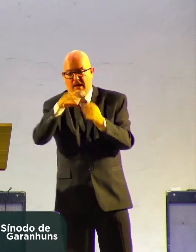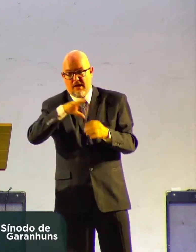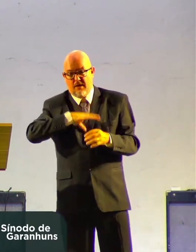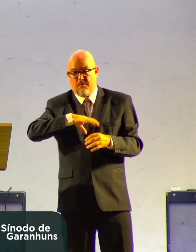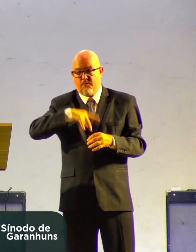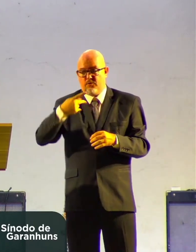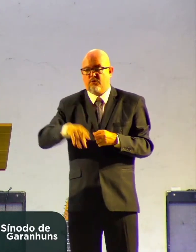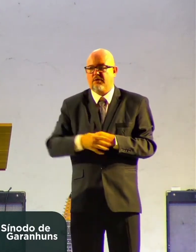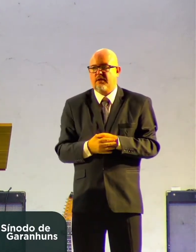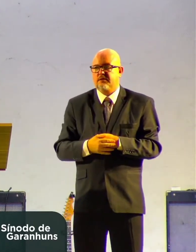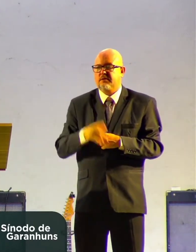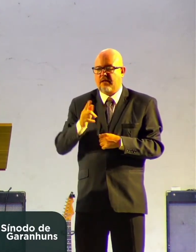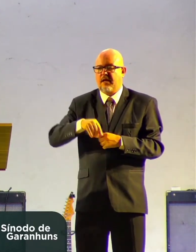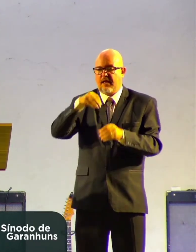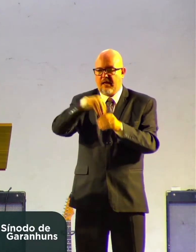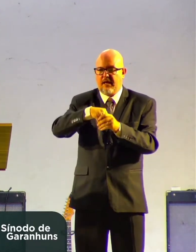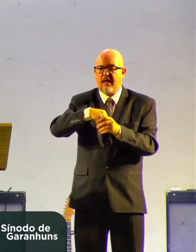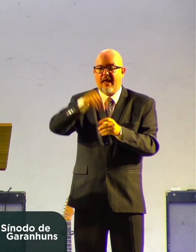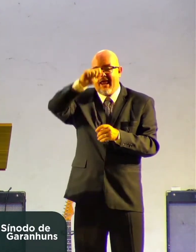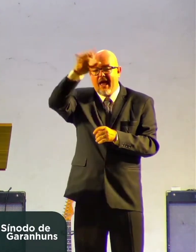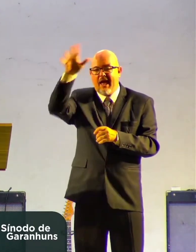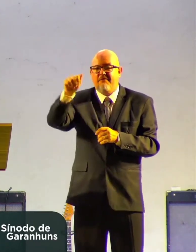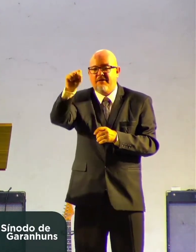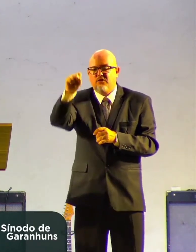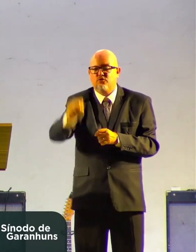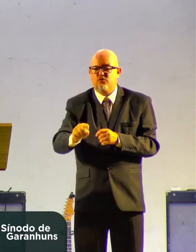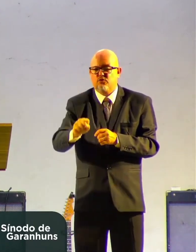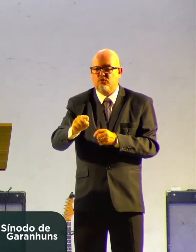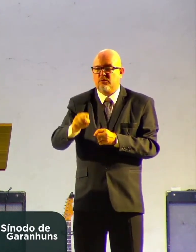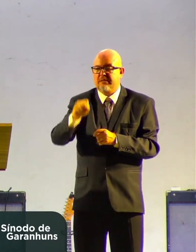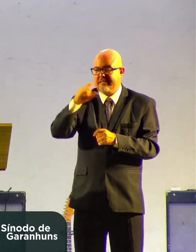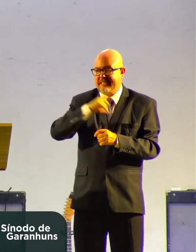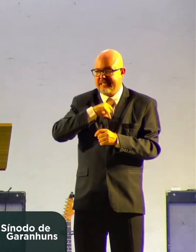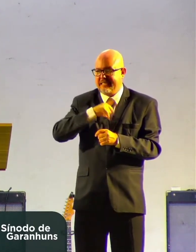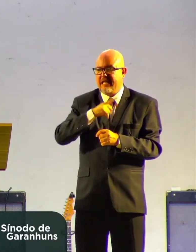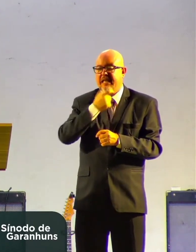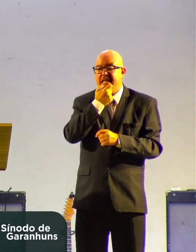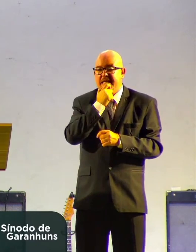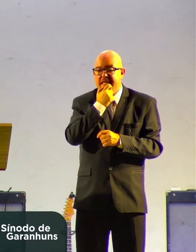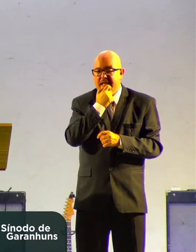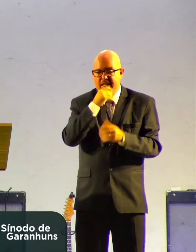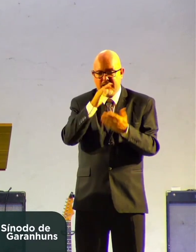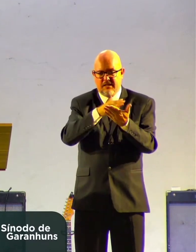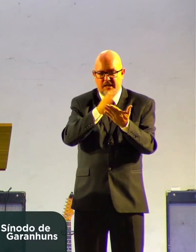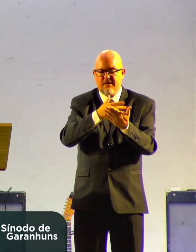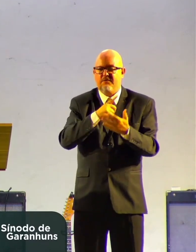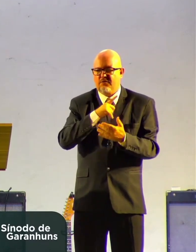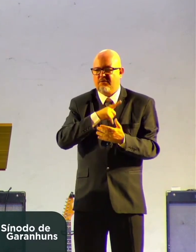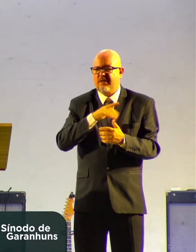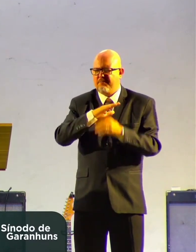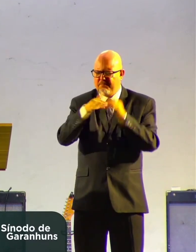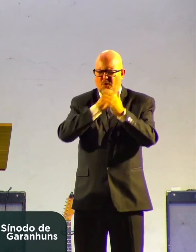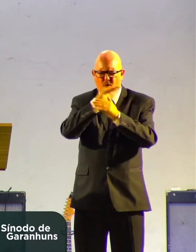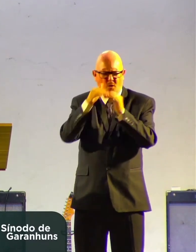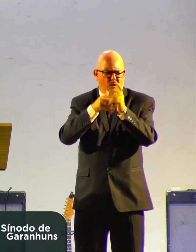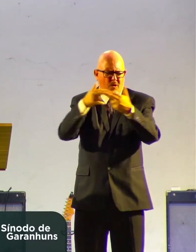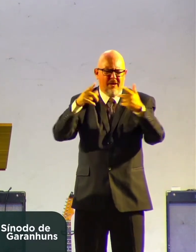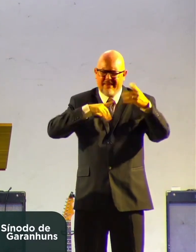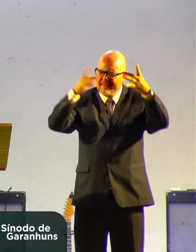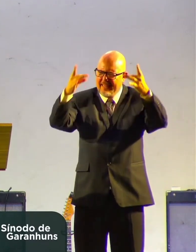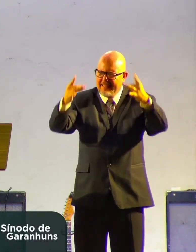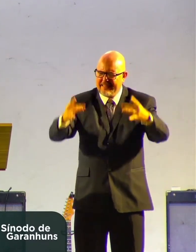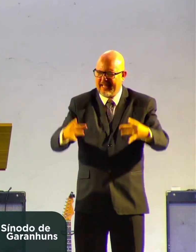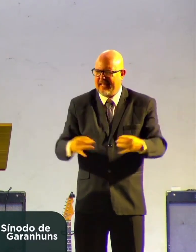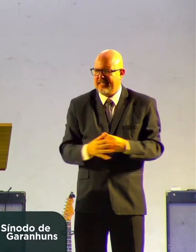língua portuguesa, em Reavivamento na África do Sul. Se você tem acesso à língua inglesa, uma obra muito mais completa, com todos esses